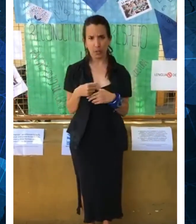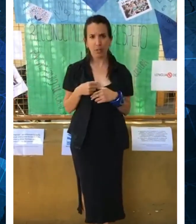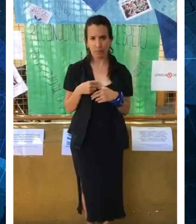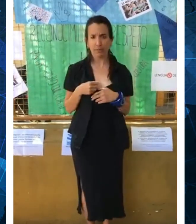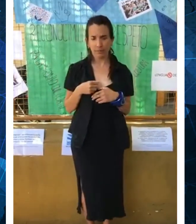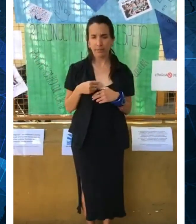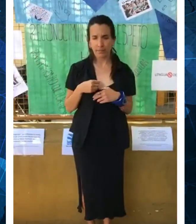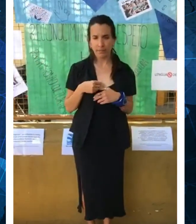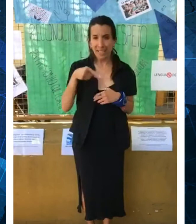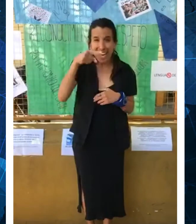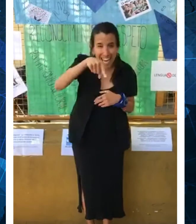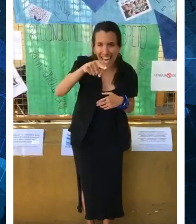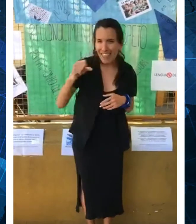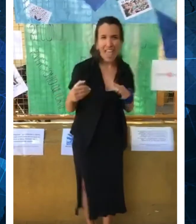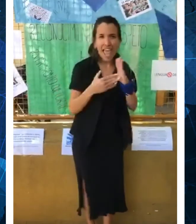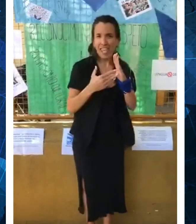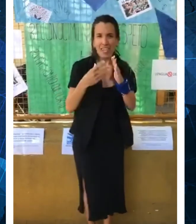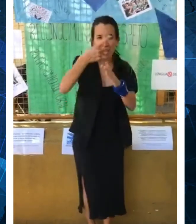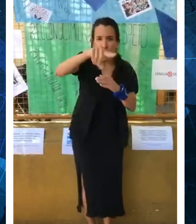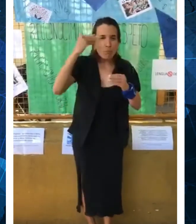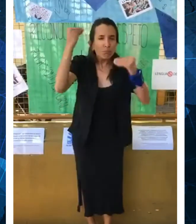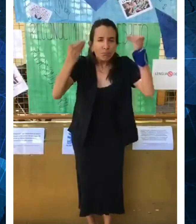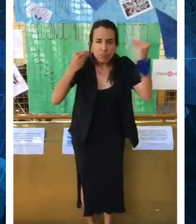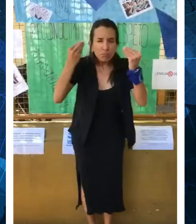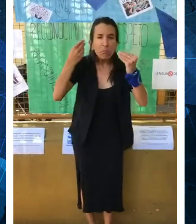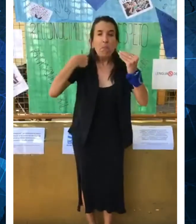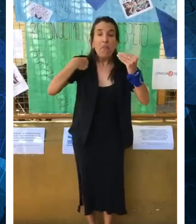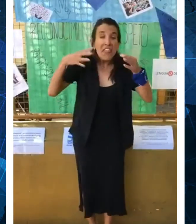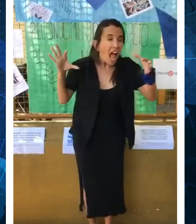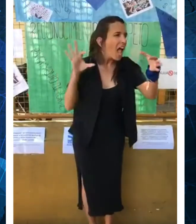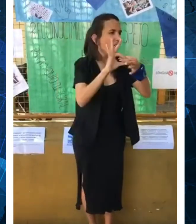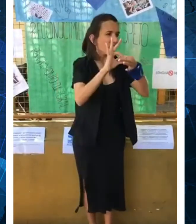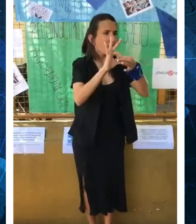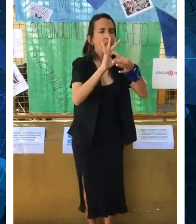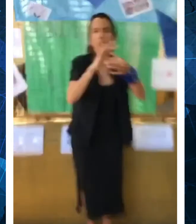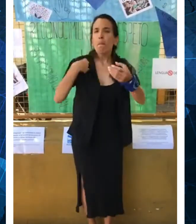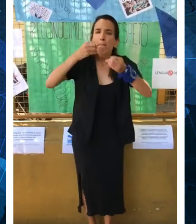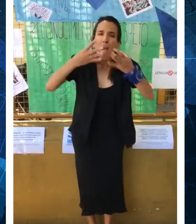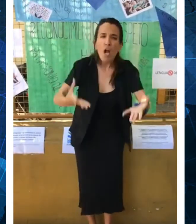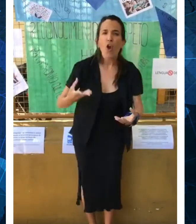fundamental para todas las instituciones, para todo.